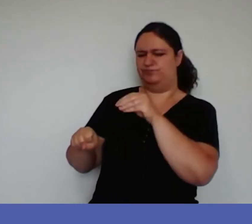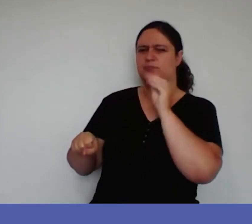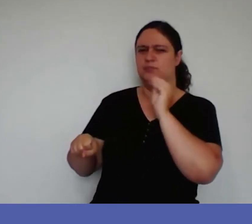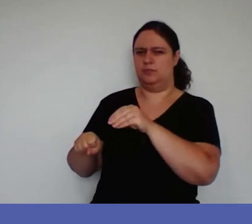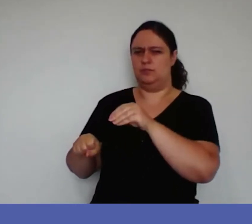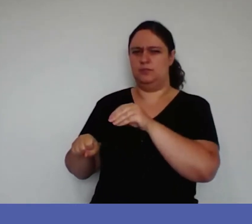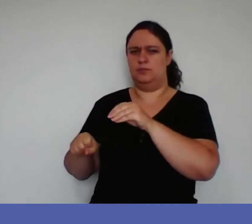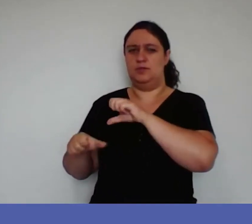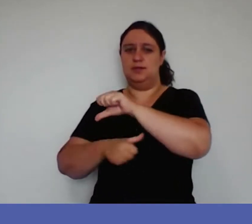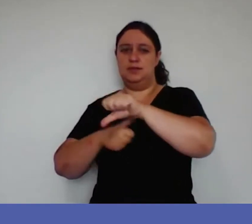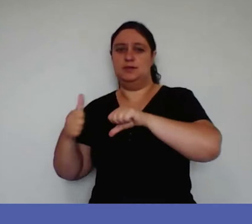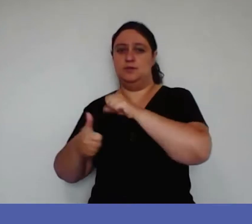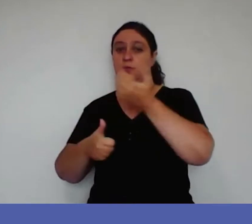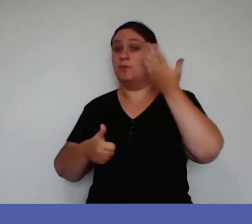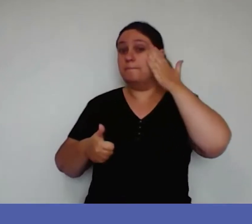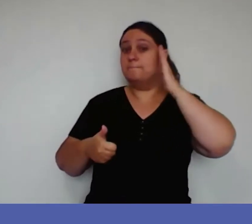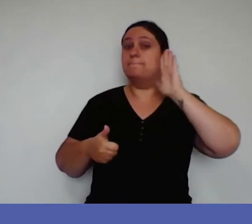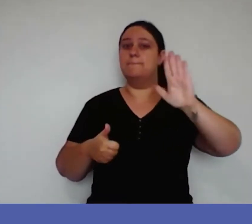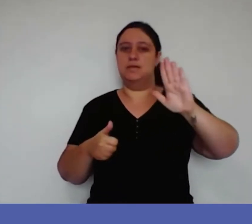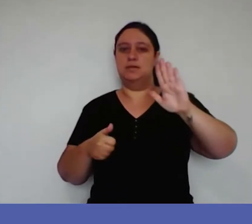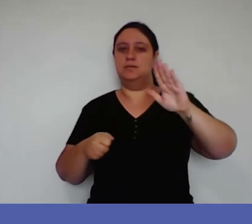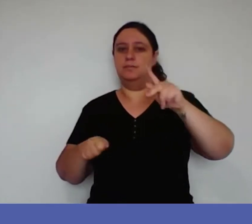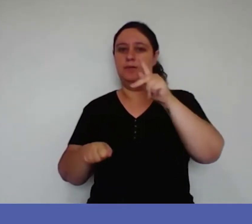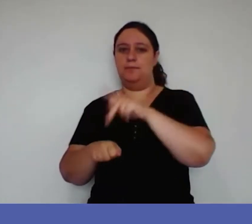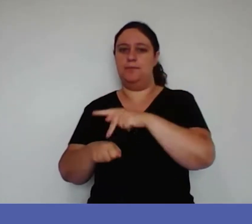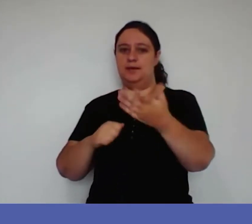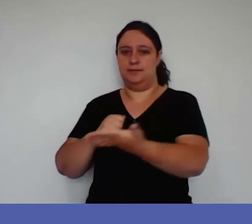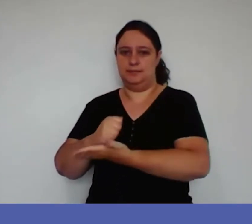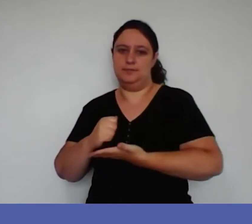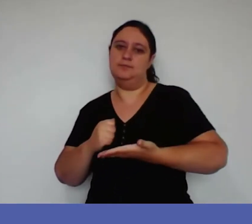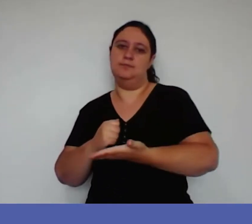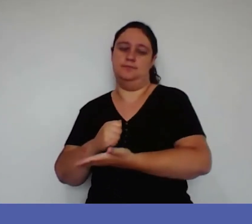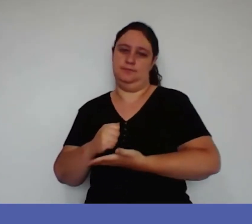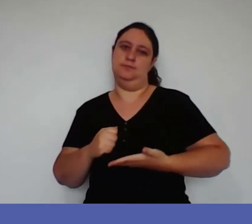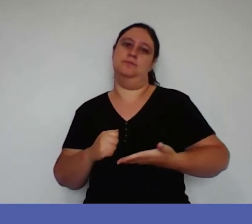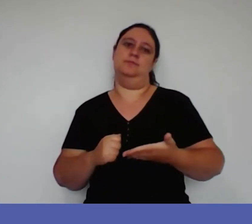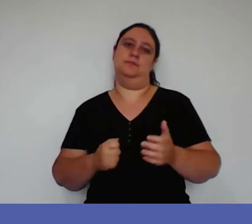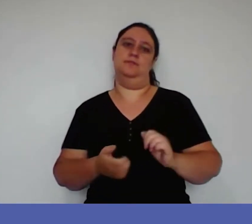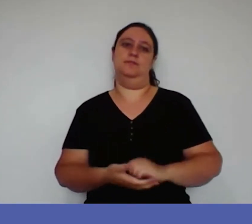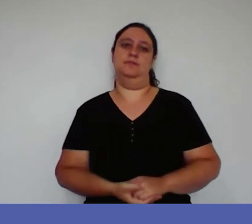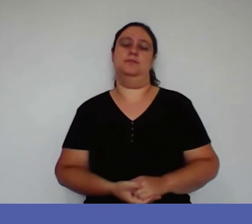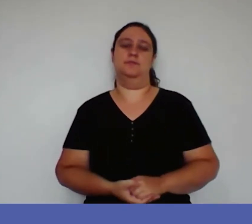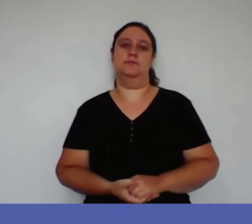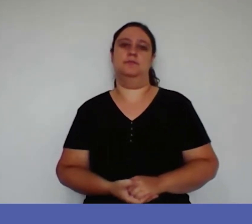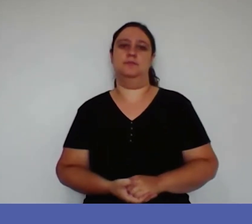pedra angular. Essa pedra, irmãos,